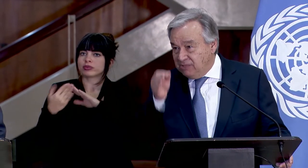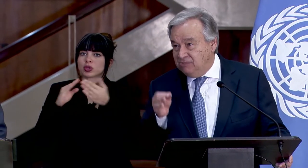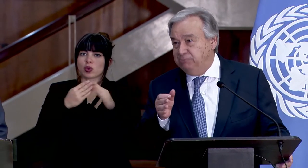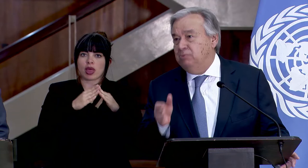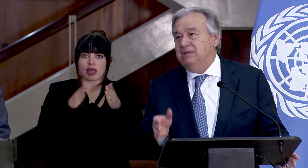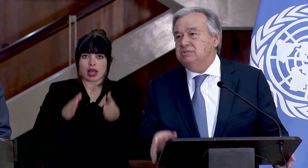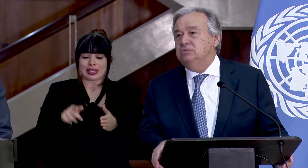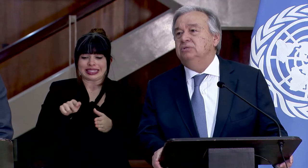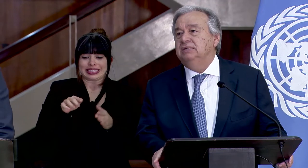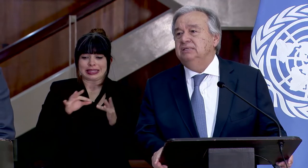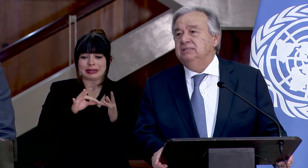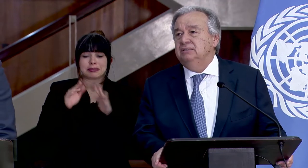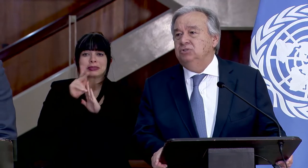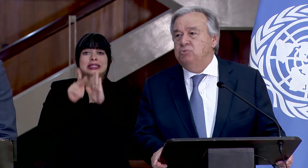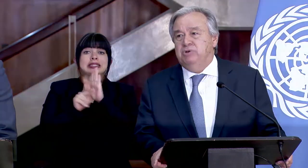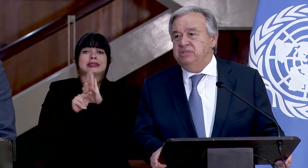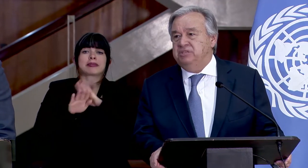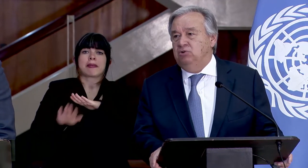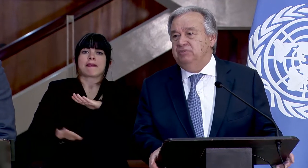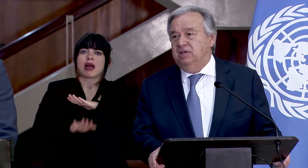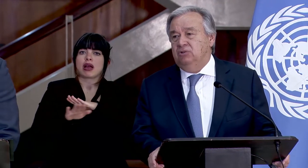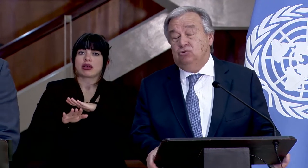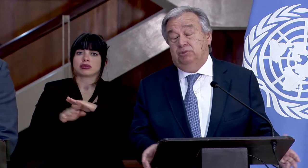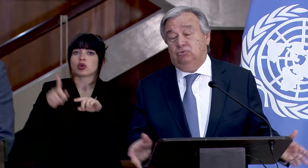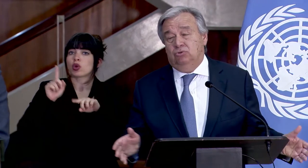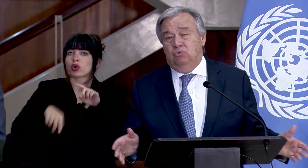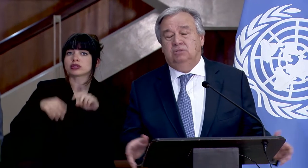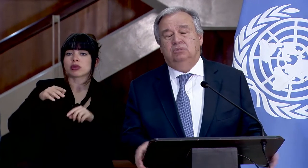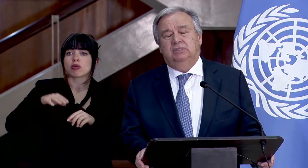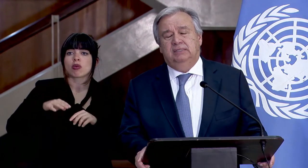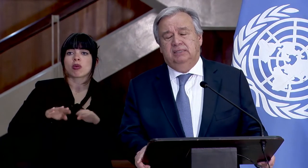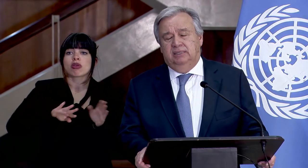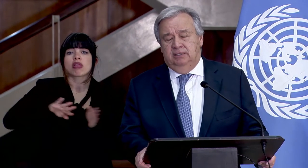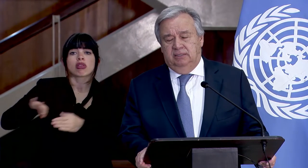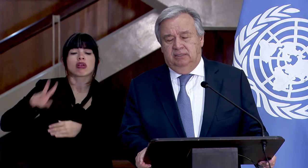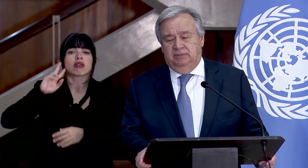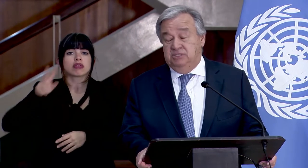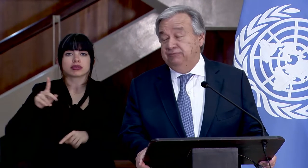este principio básico no puede ser olvidado, sobre todo cuando